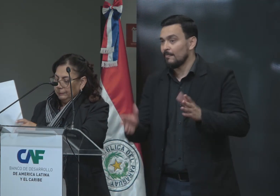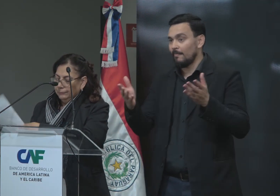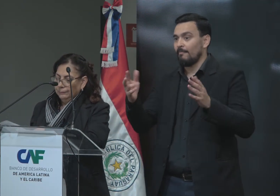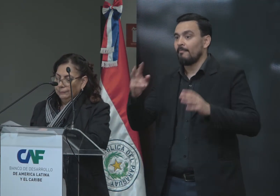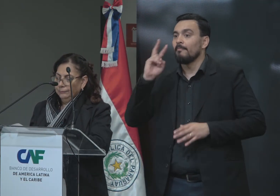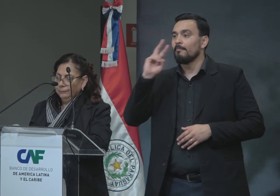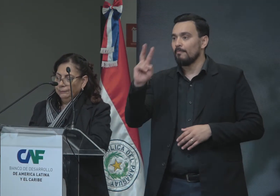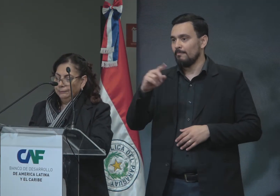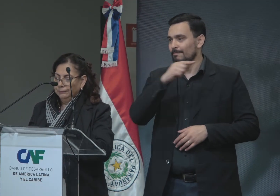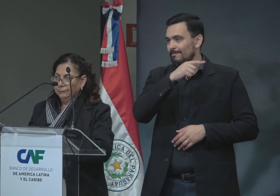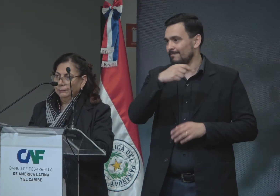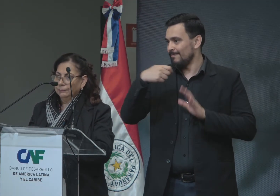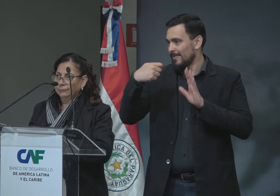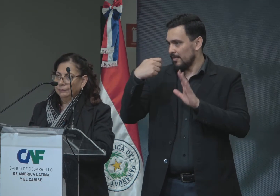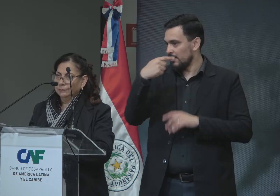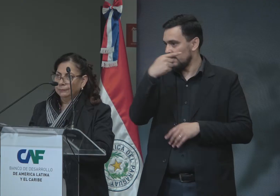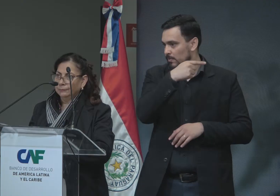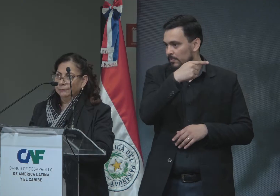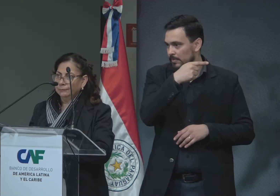cerca, cosiendo hamaca.